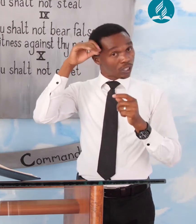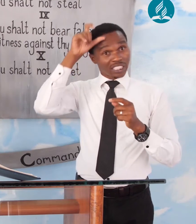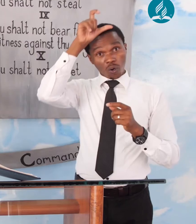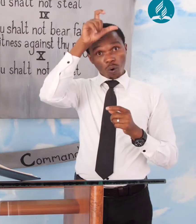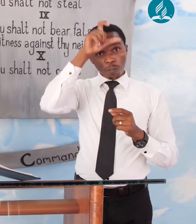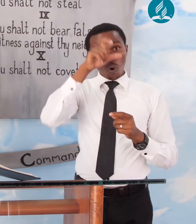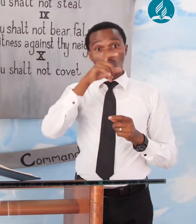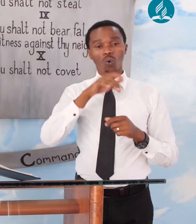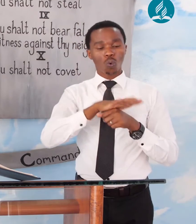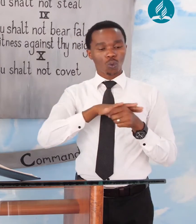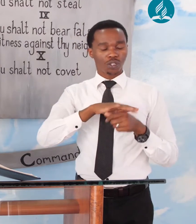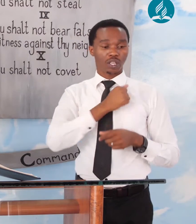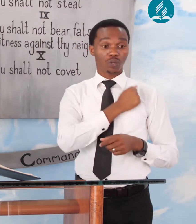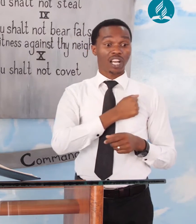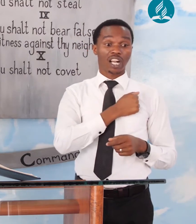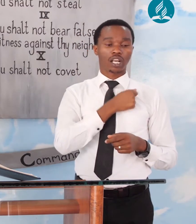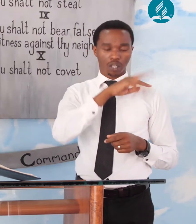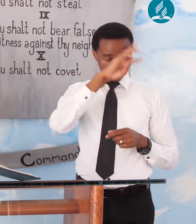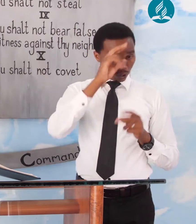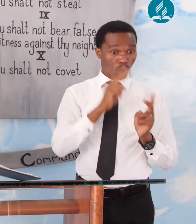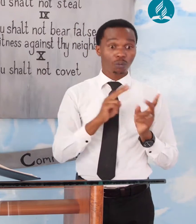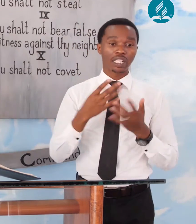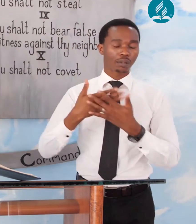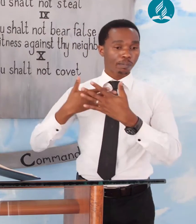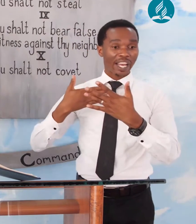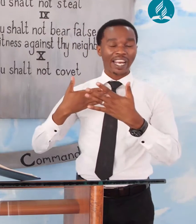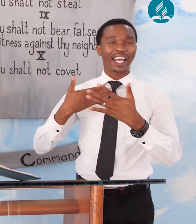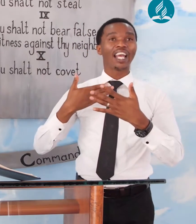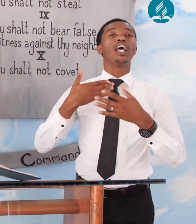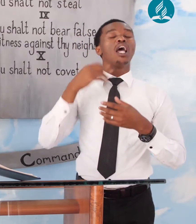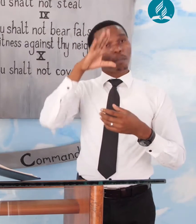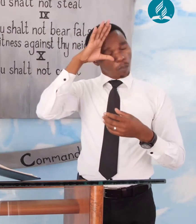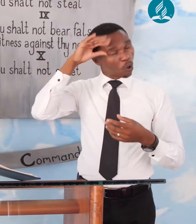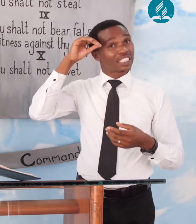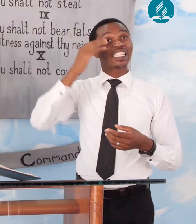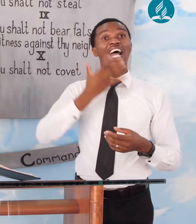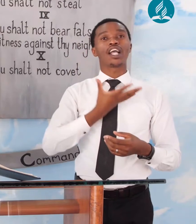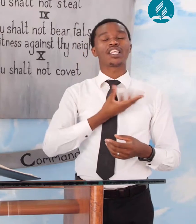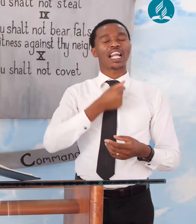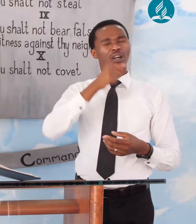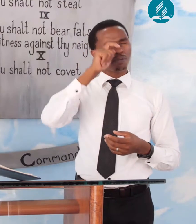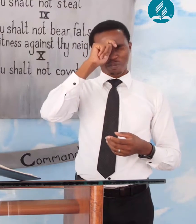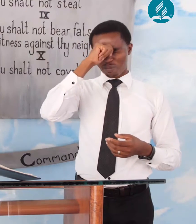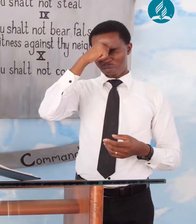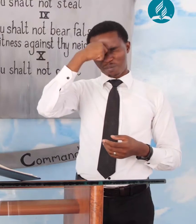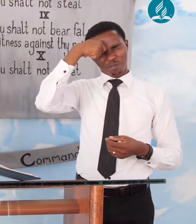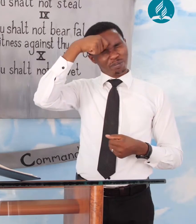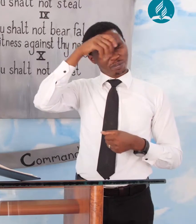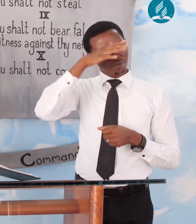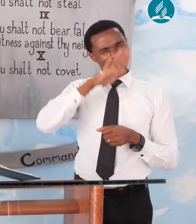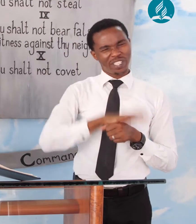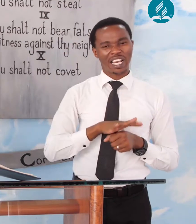wihangana kuko ngo yari umunyaburakari cyane no kuvuga ngo Mose yari umunyaburakari